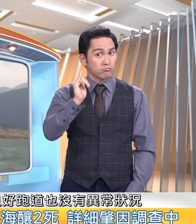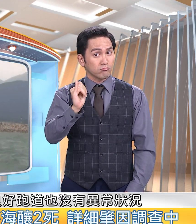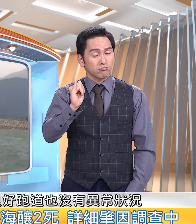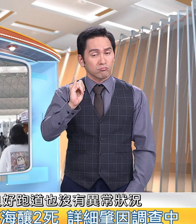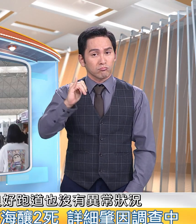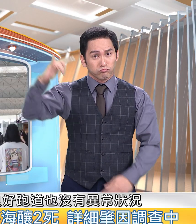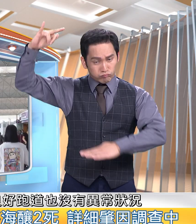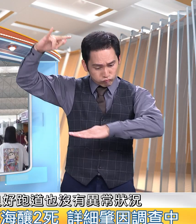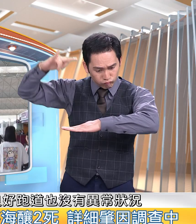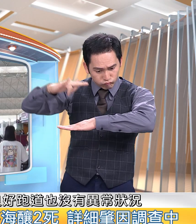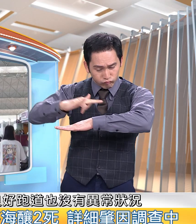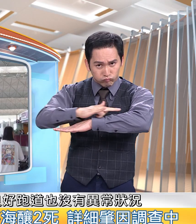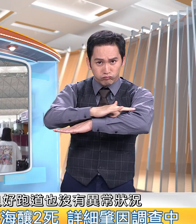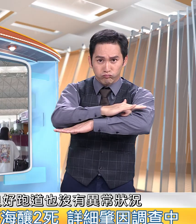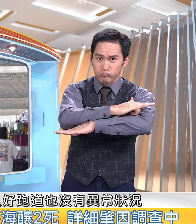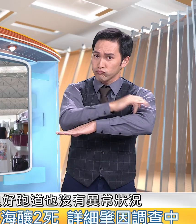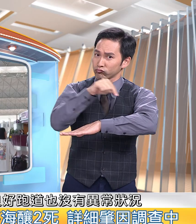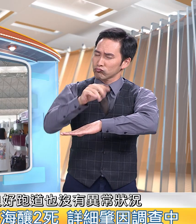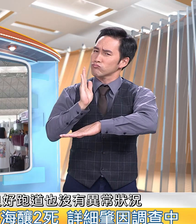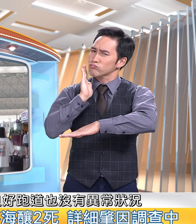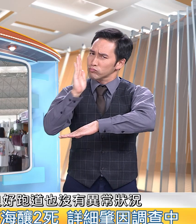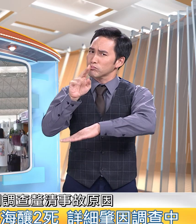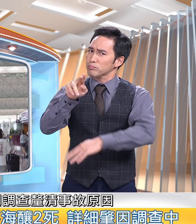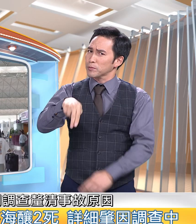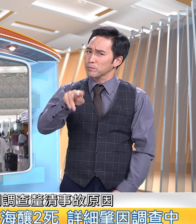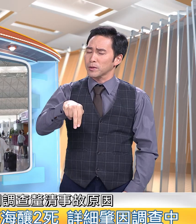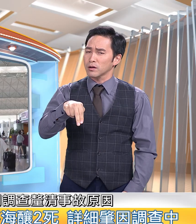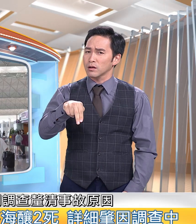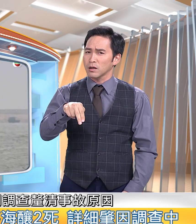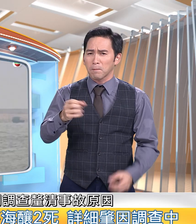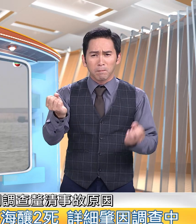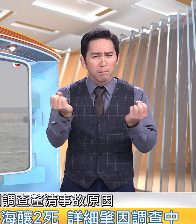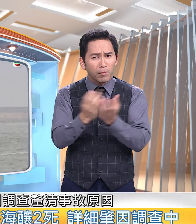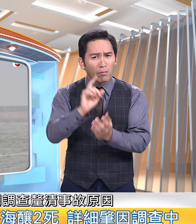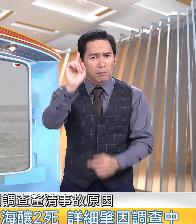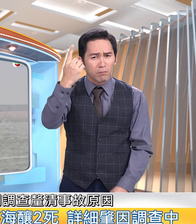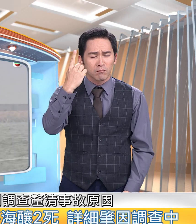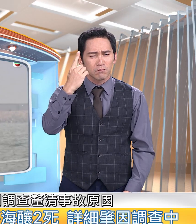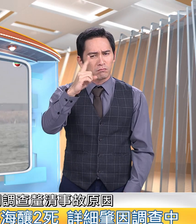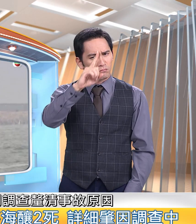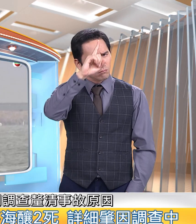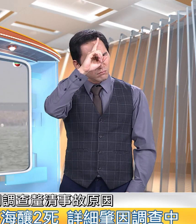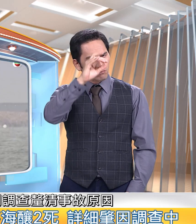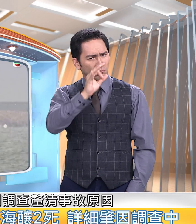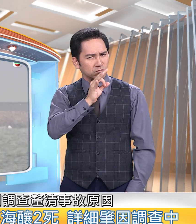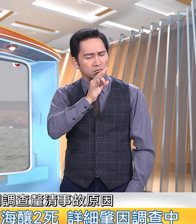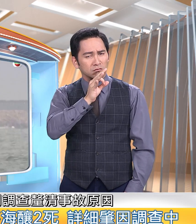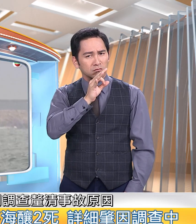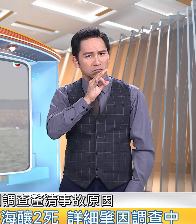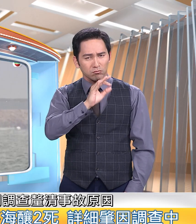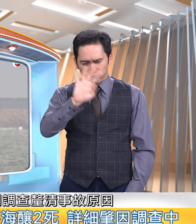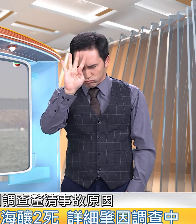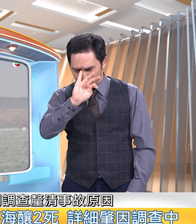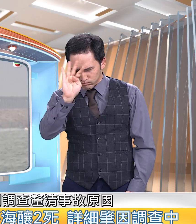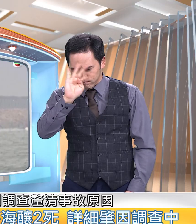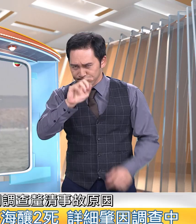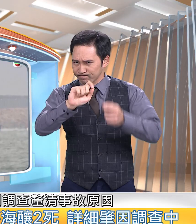道也没有异常状况，相关单位已经展开调查，要厘清事故原因。